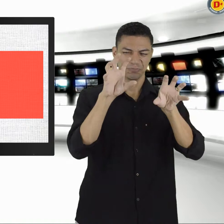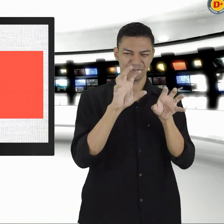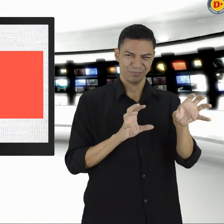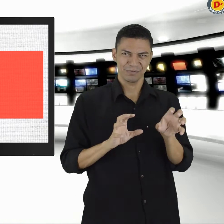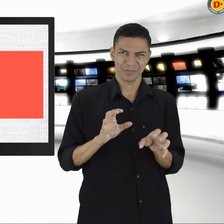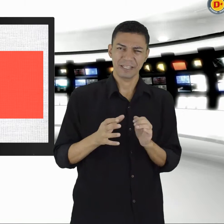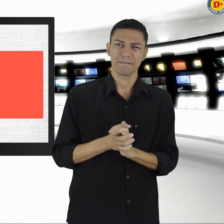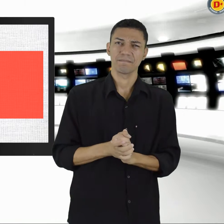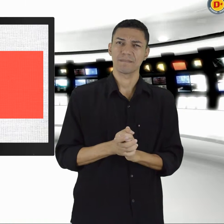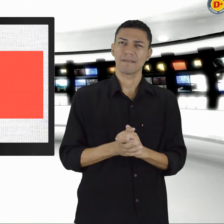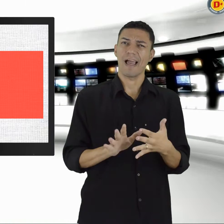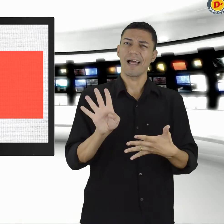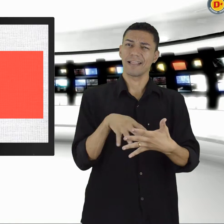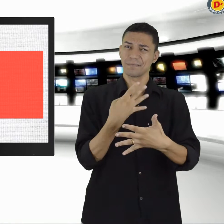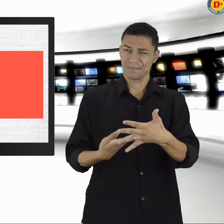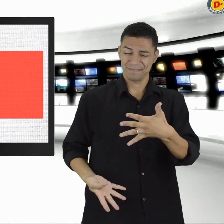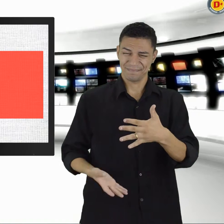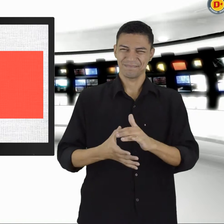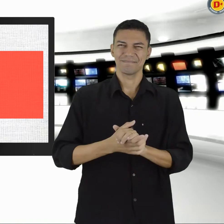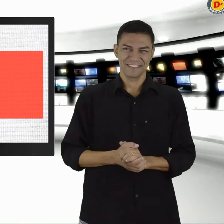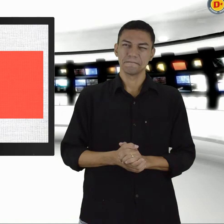Estas atividades acontecem na unidade da Lapa, do